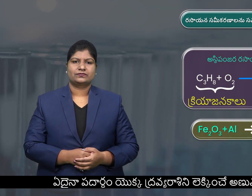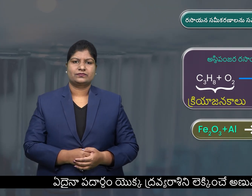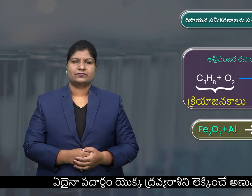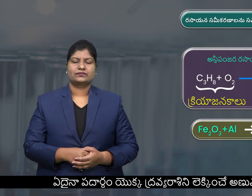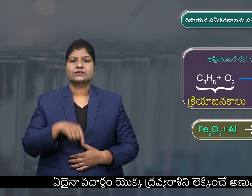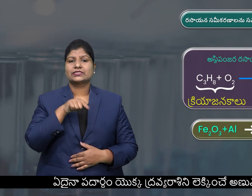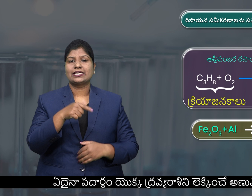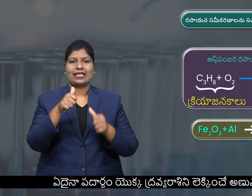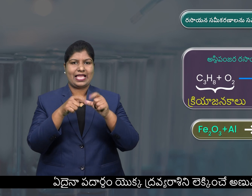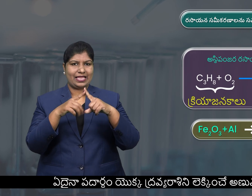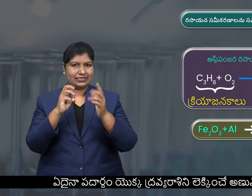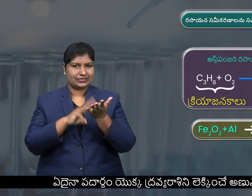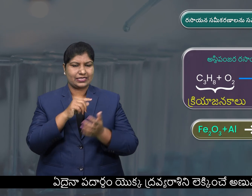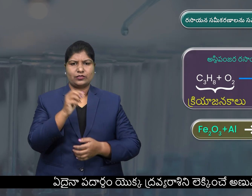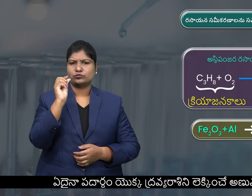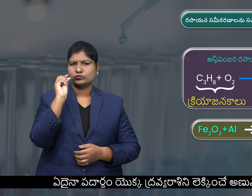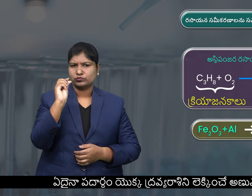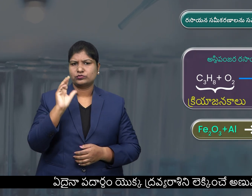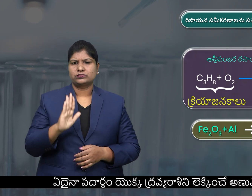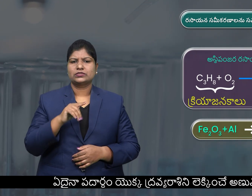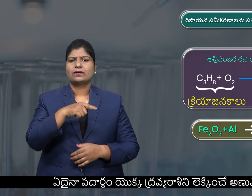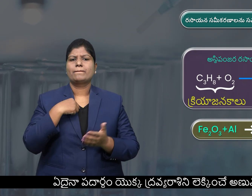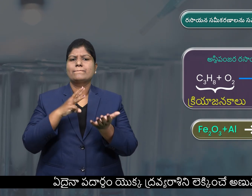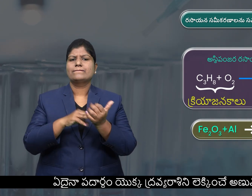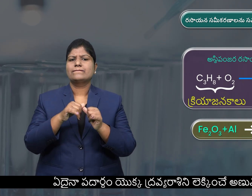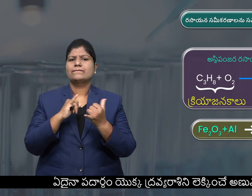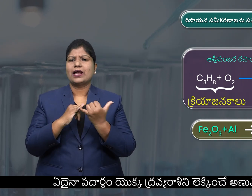ఏదైనా పదార్థం యొక్క ద్రవ్యరాశిని లెక్కించే అణువు ఇది.